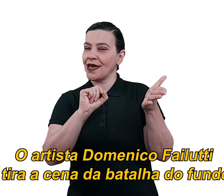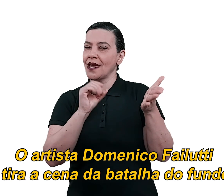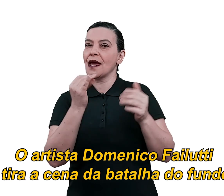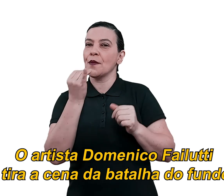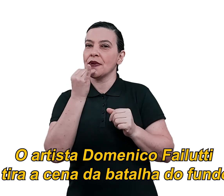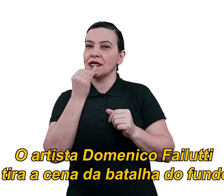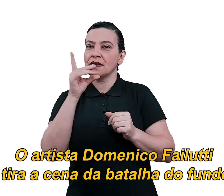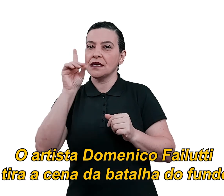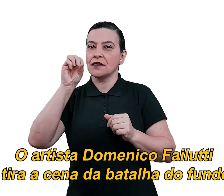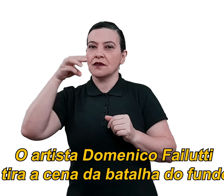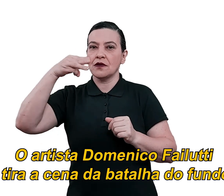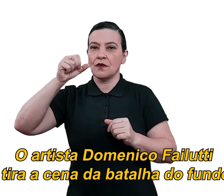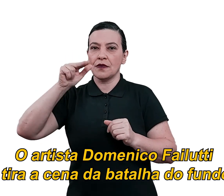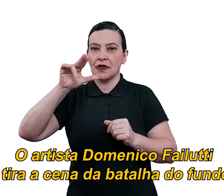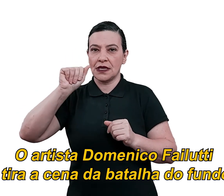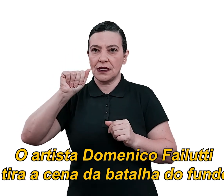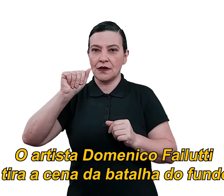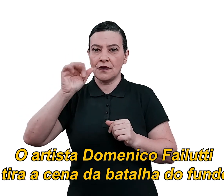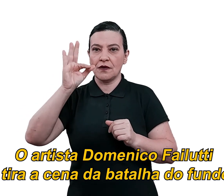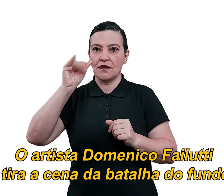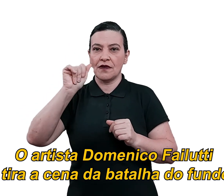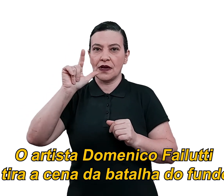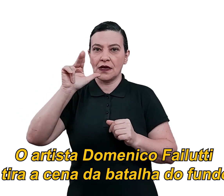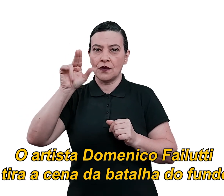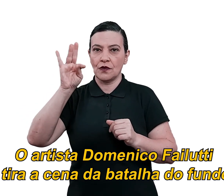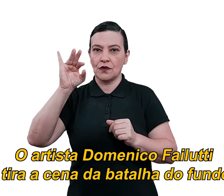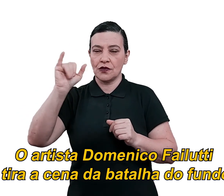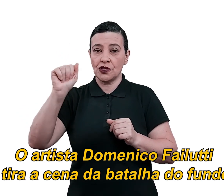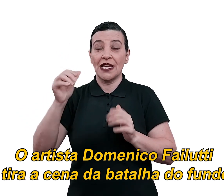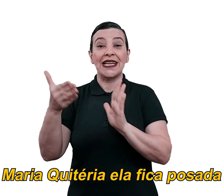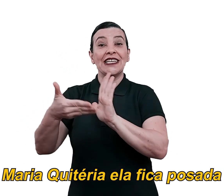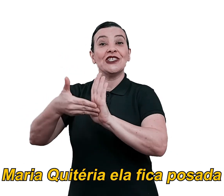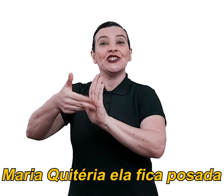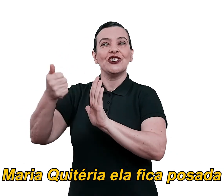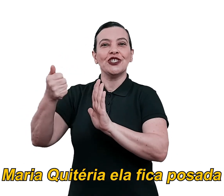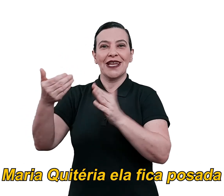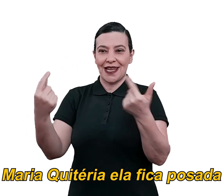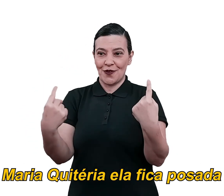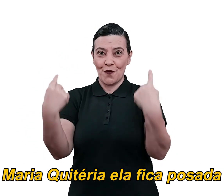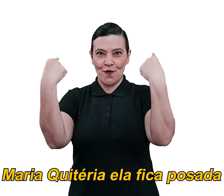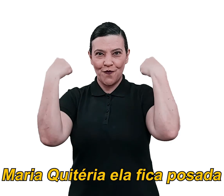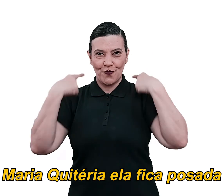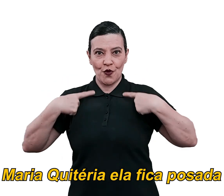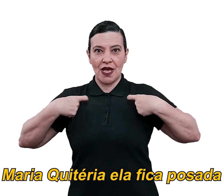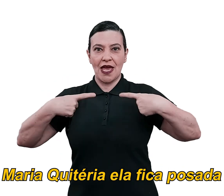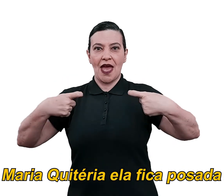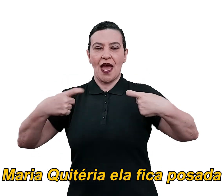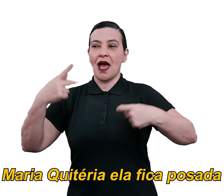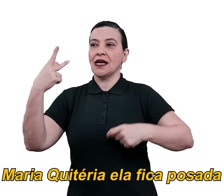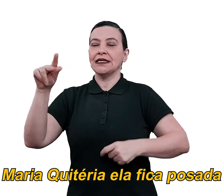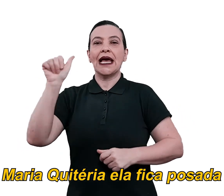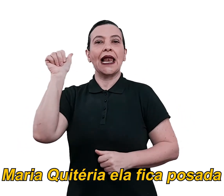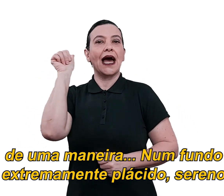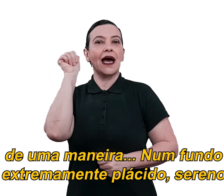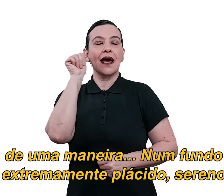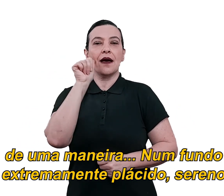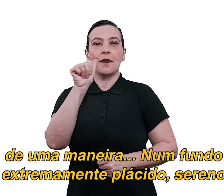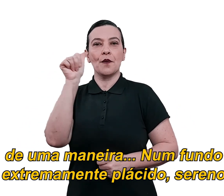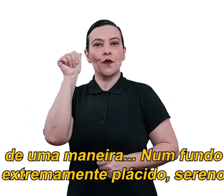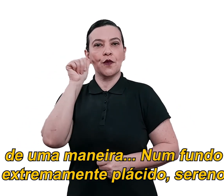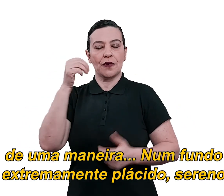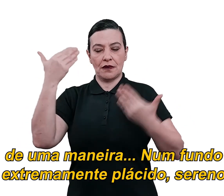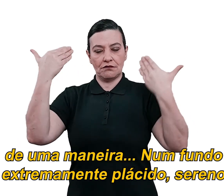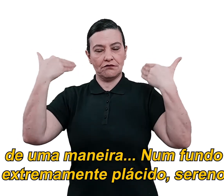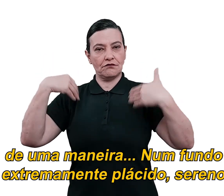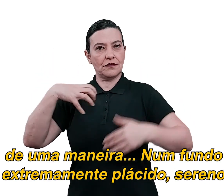O artista, o Domenico Failucci, tira a cena da batalha, no fundo. Né? A Maria Quitéria, ela fica posada ali, né, de